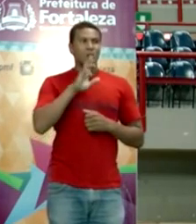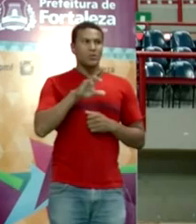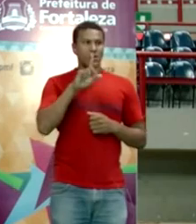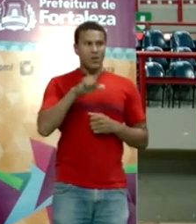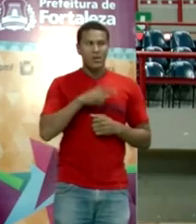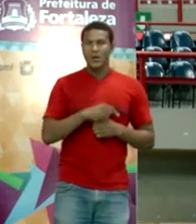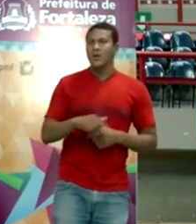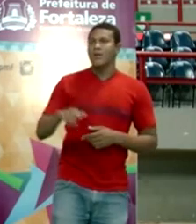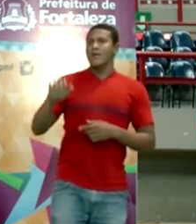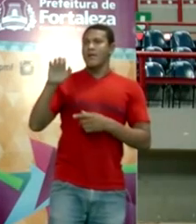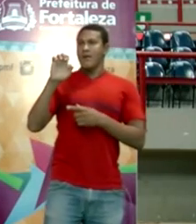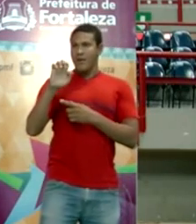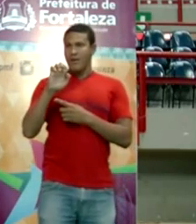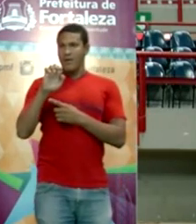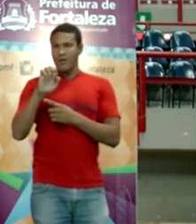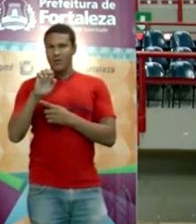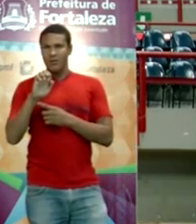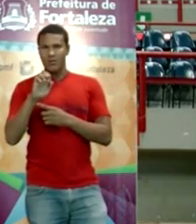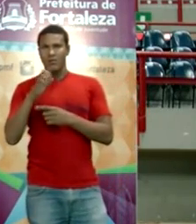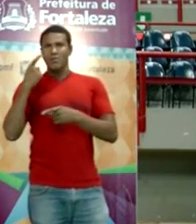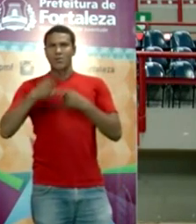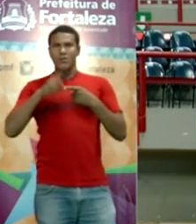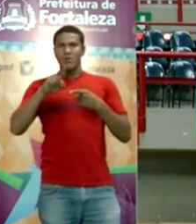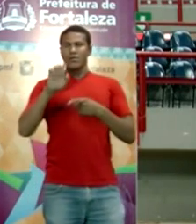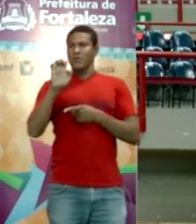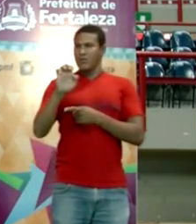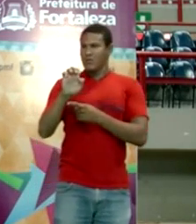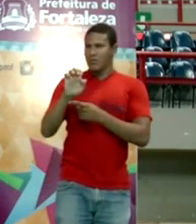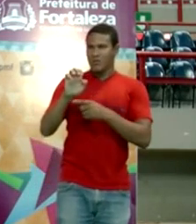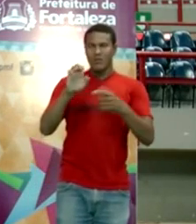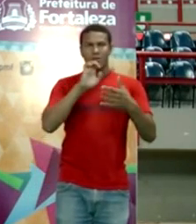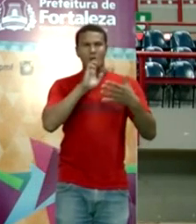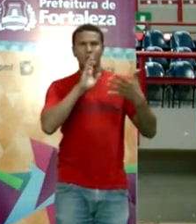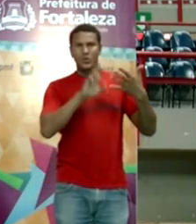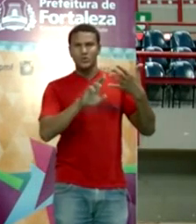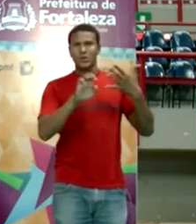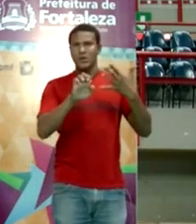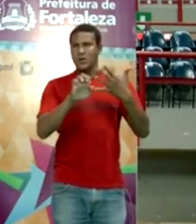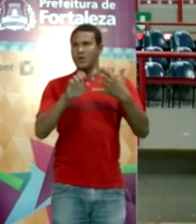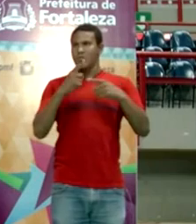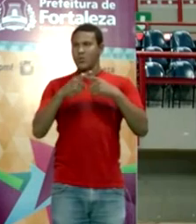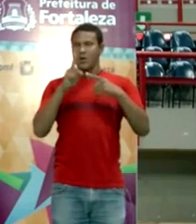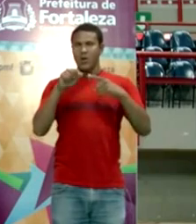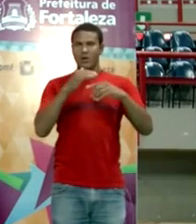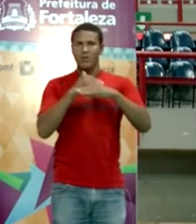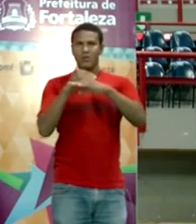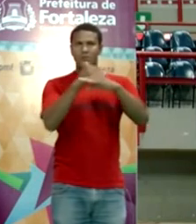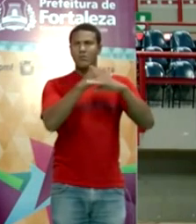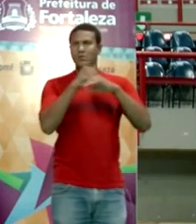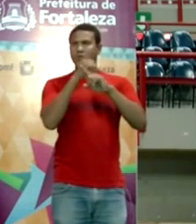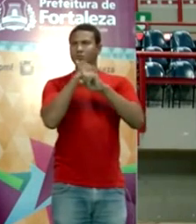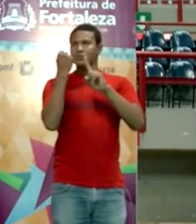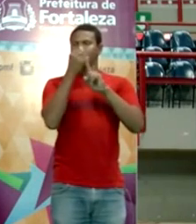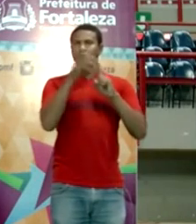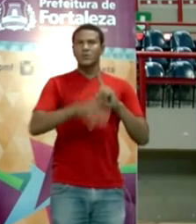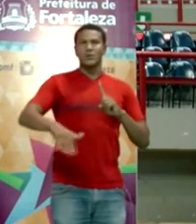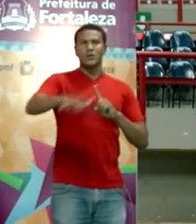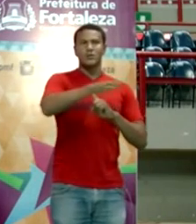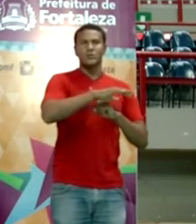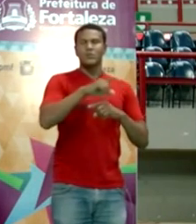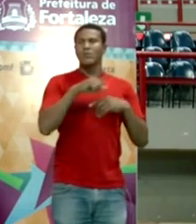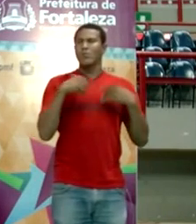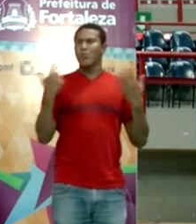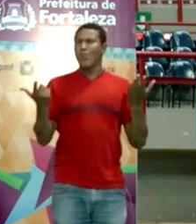gênero jornalístico, tem que se utilizar de uma linguagem que atinja os mais variados grupos sociais. Qual é essa linguagem que